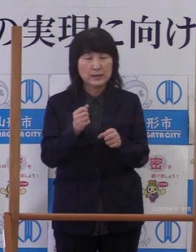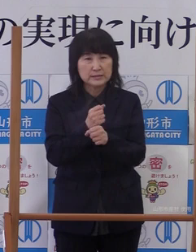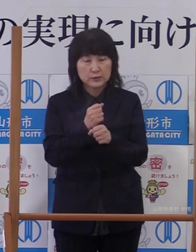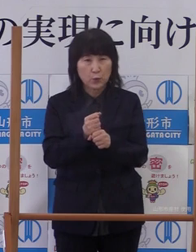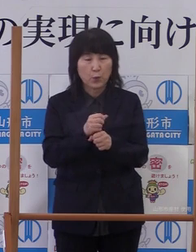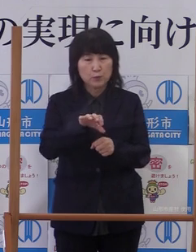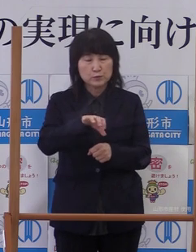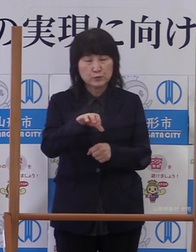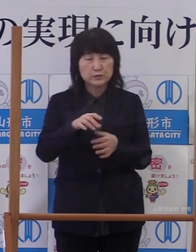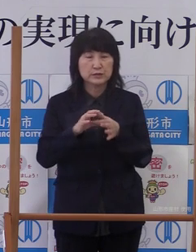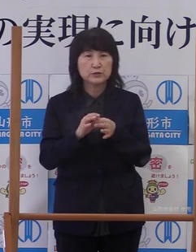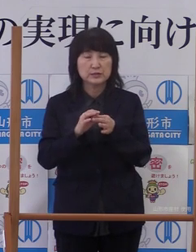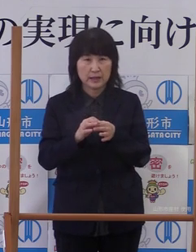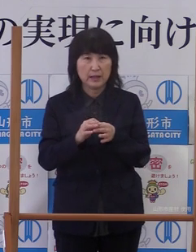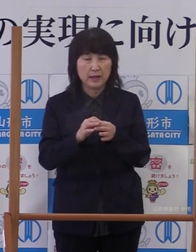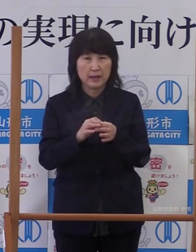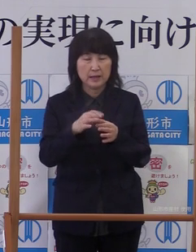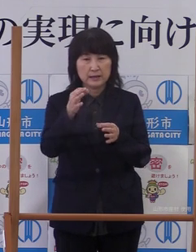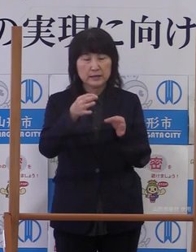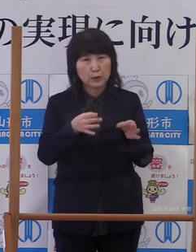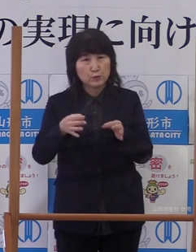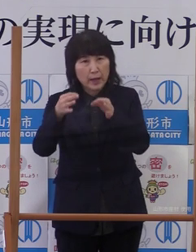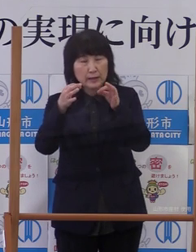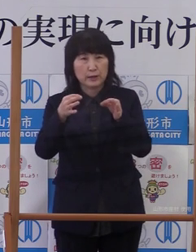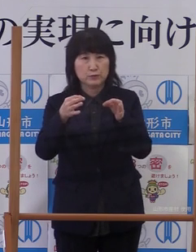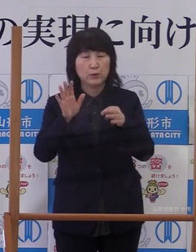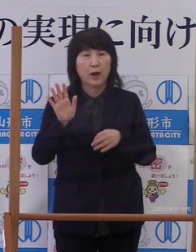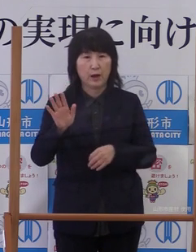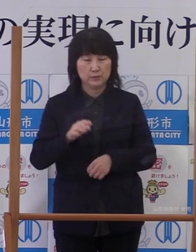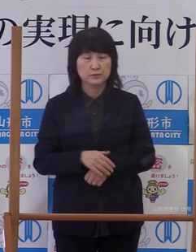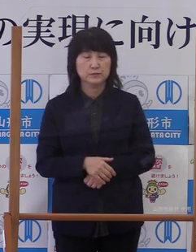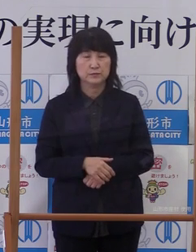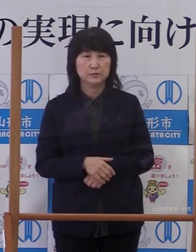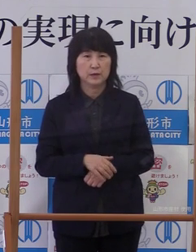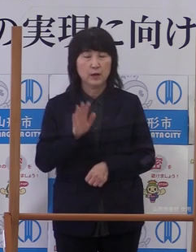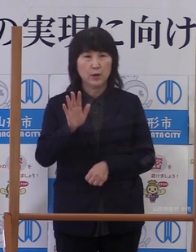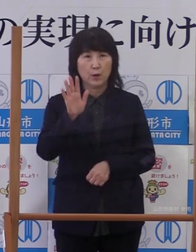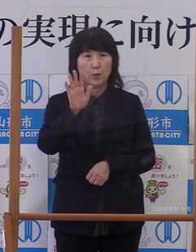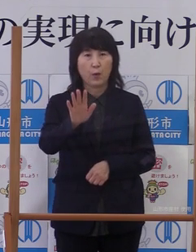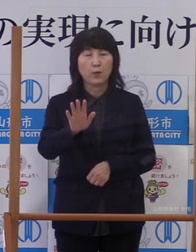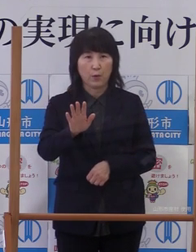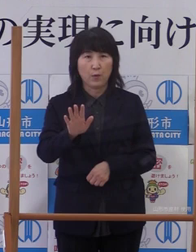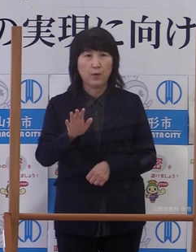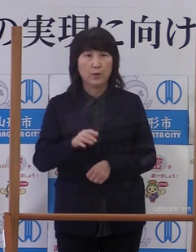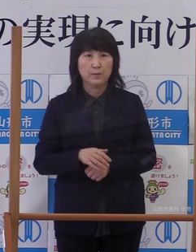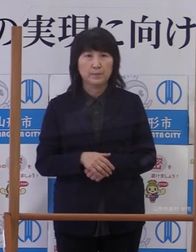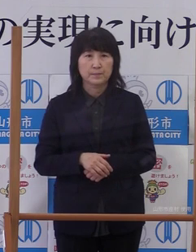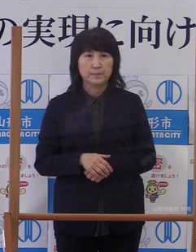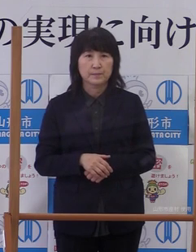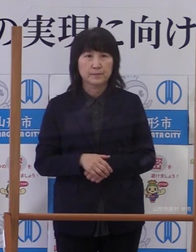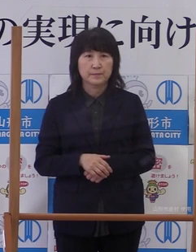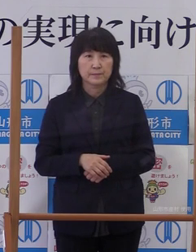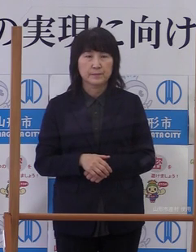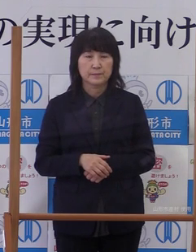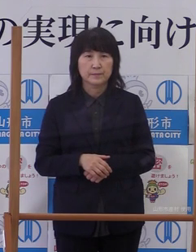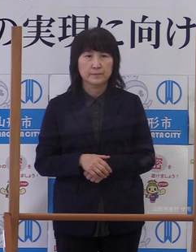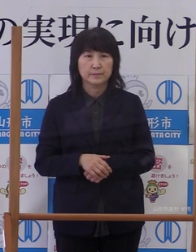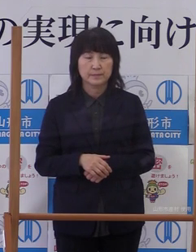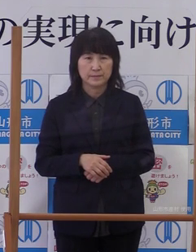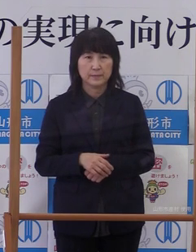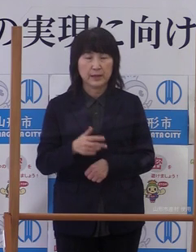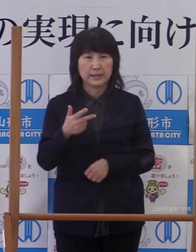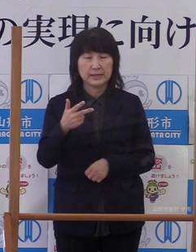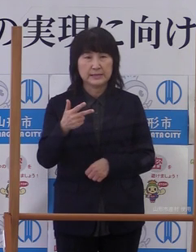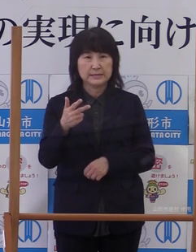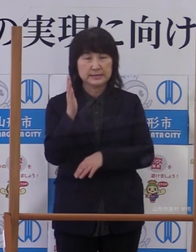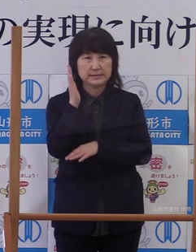につきましても増えてきている状況ではありますけれども、これ今後のですね、やはり市政発展